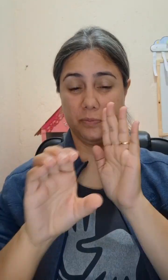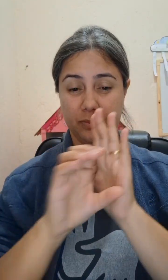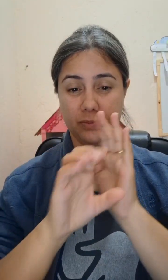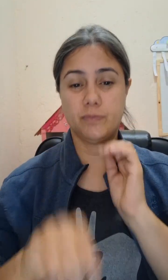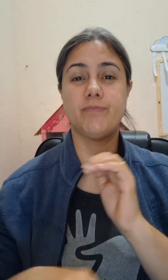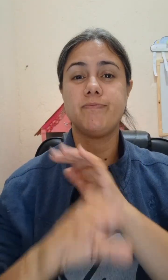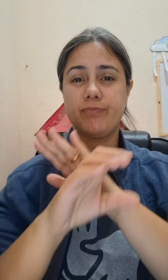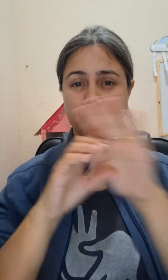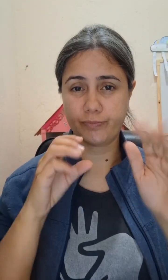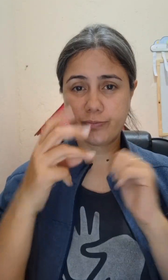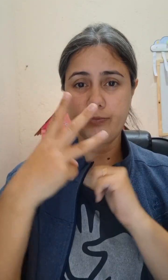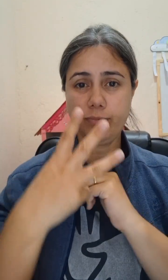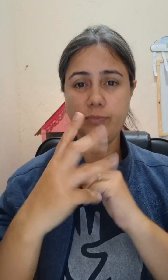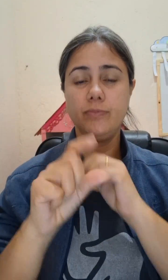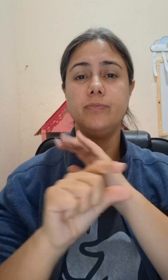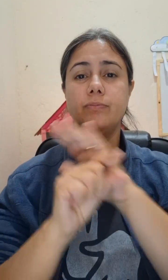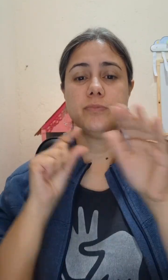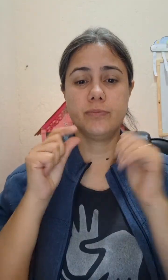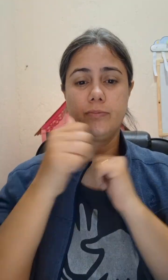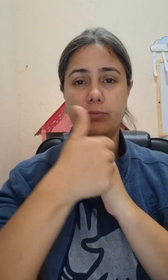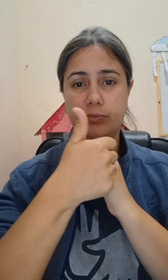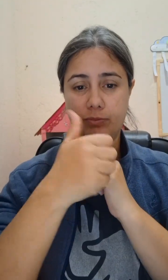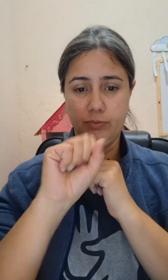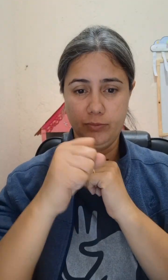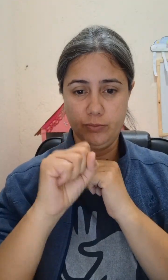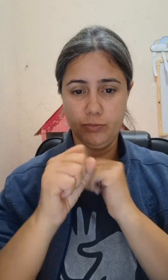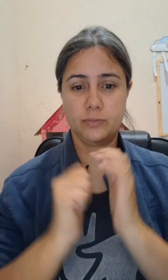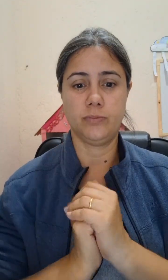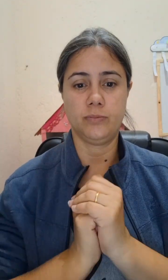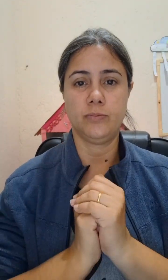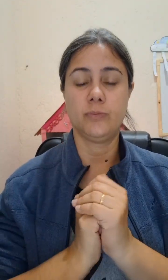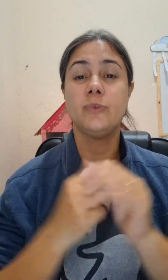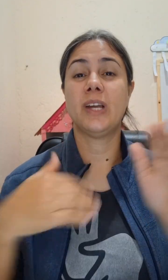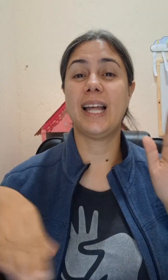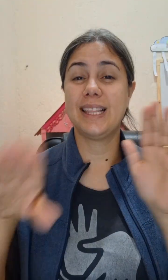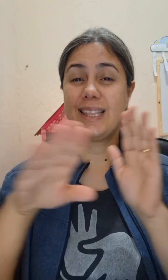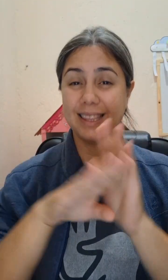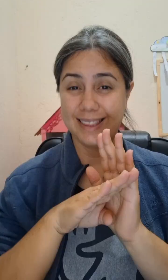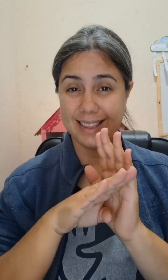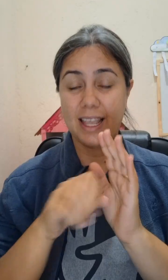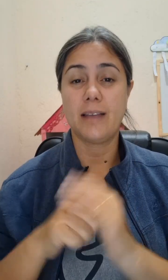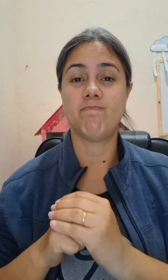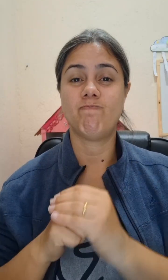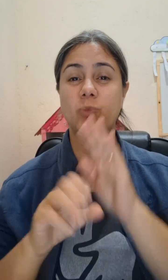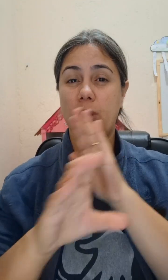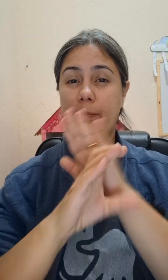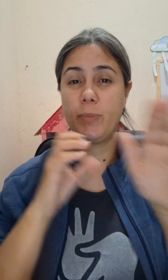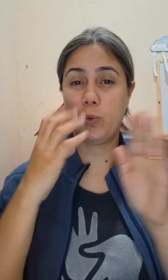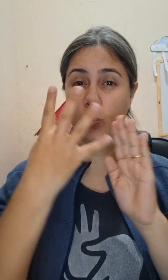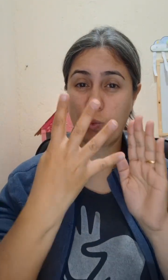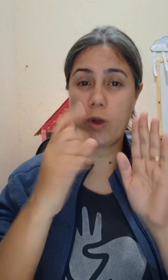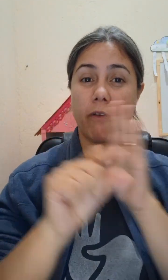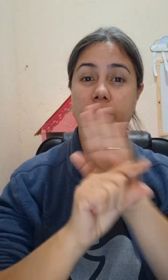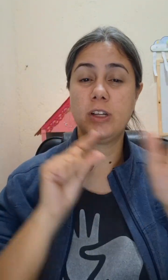O texto está lá em Colossenses capítulo 3, versículo 18 até o capítulo 4, versículo